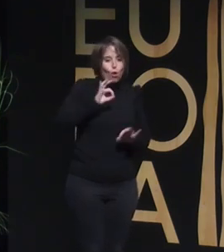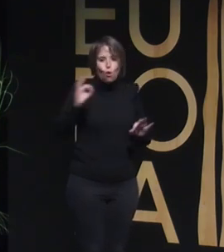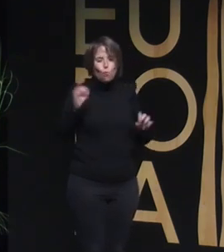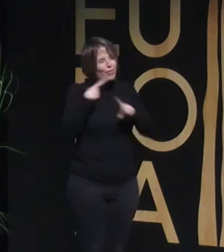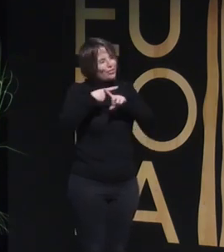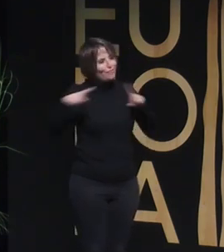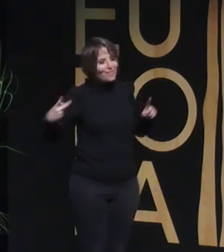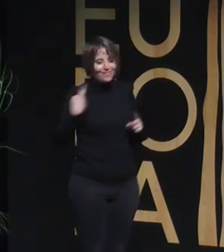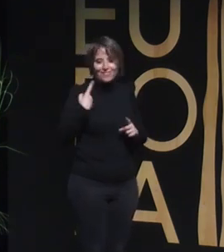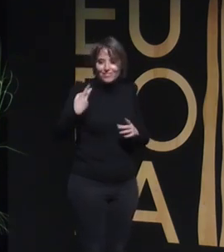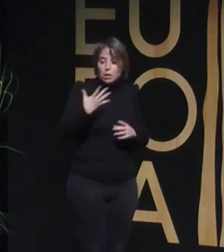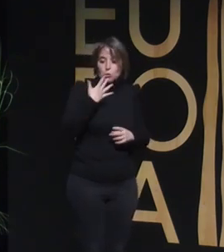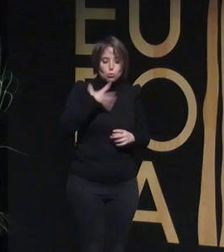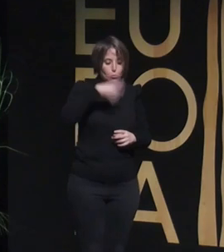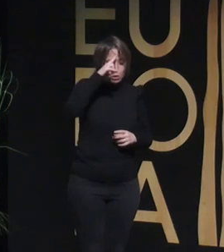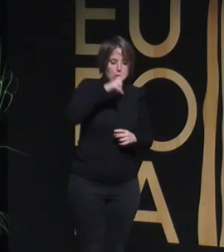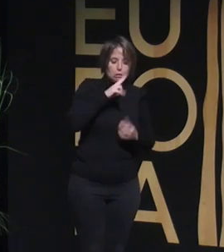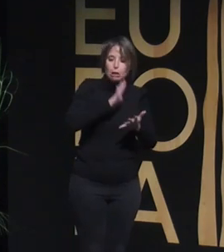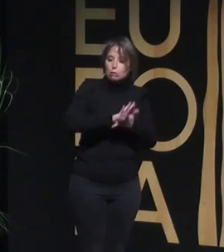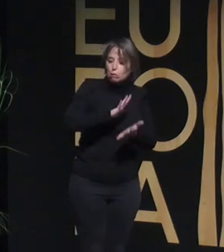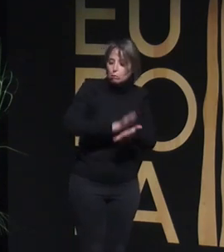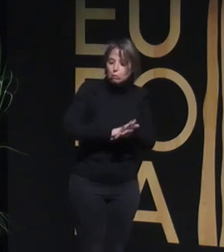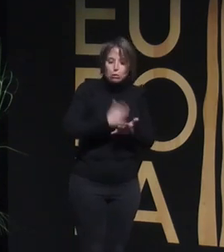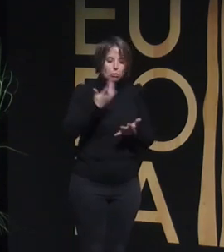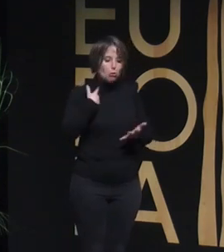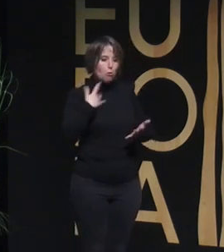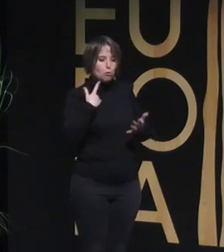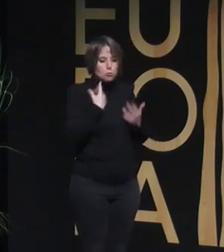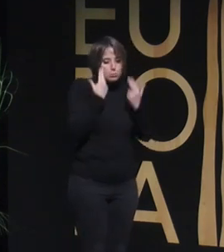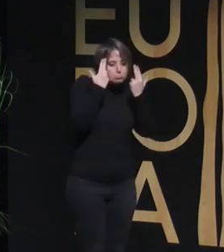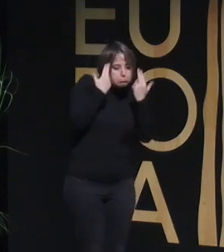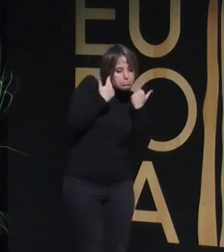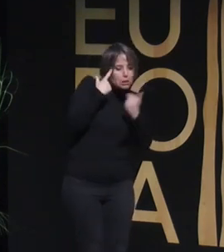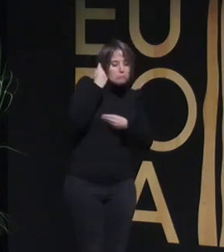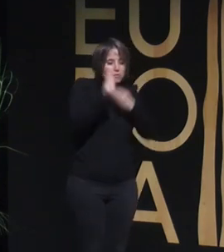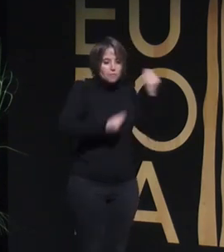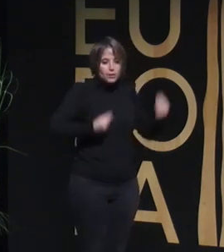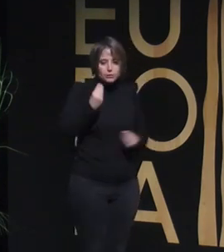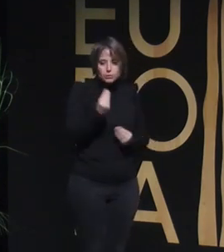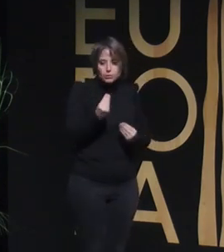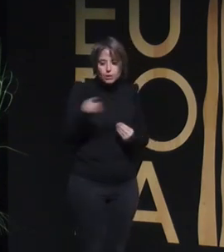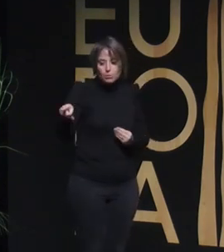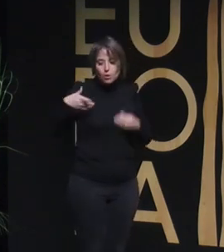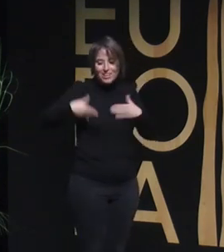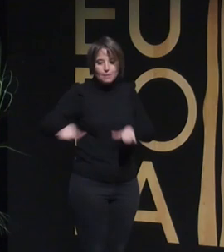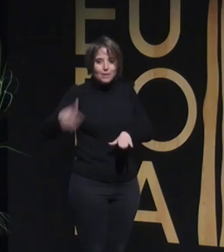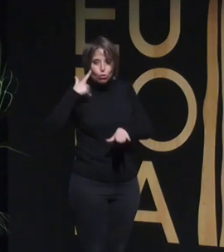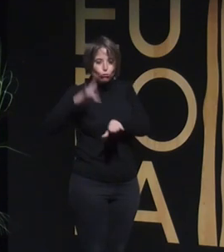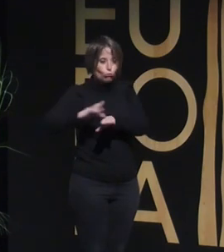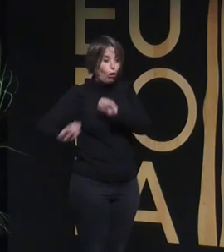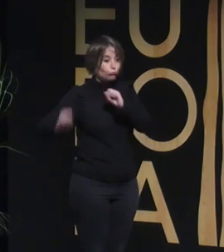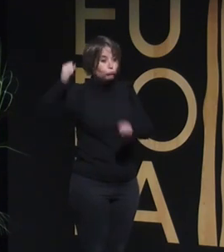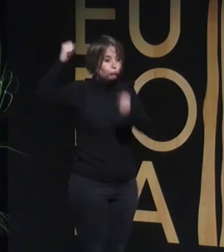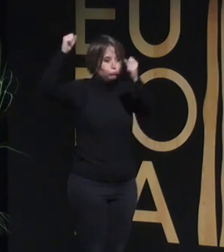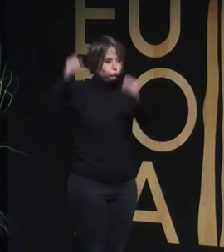también. Yo puedo ser un aita muy tranquilo, un aita más bien introvertido, más bien reflexivo. Hostia, y tengo un hijo gato. Y